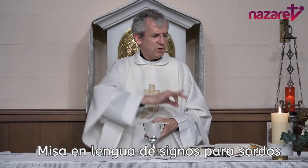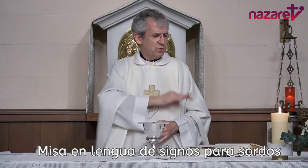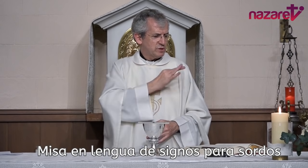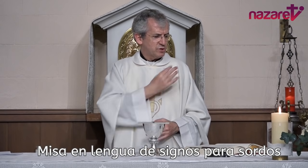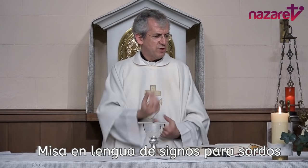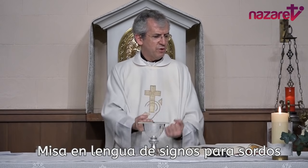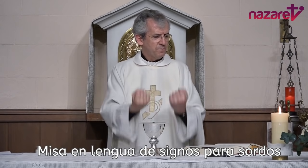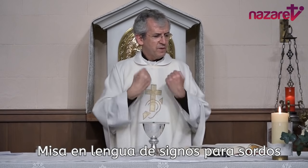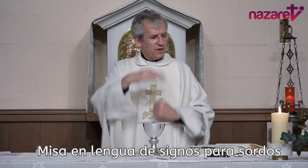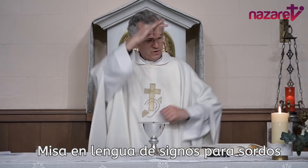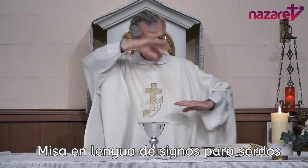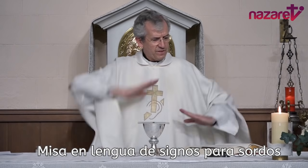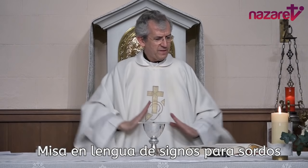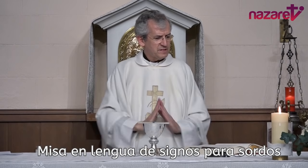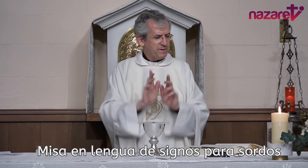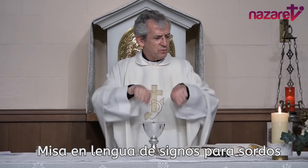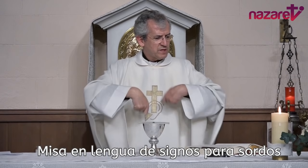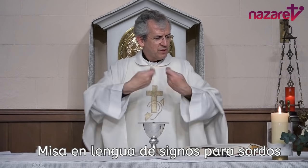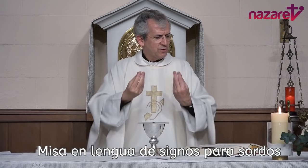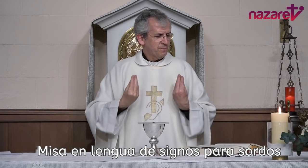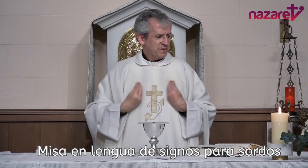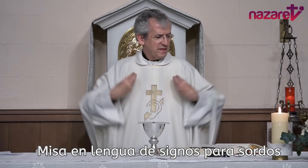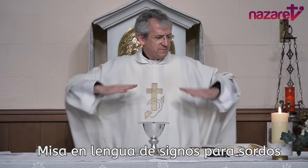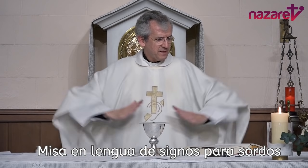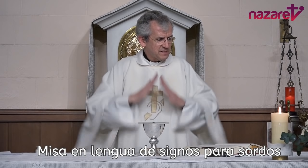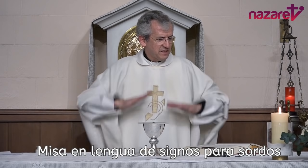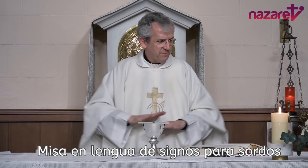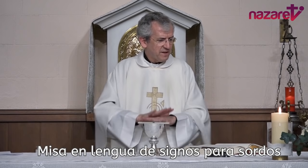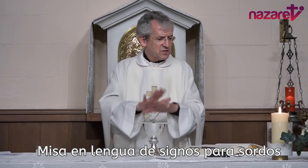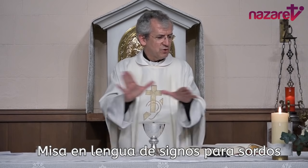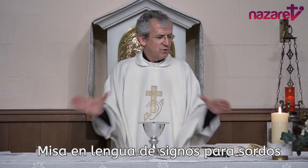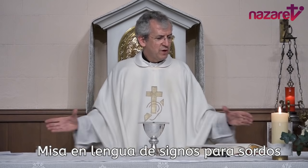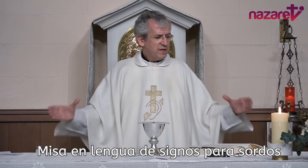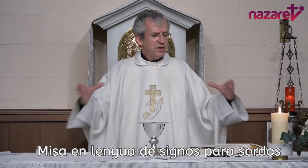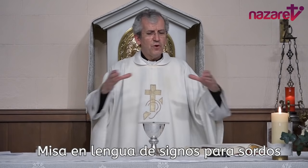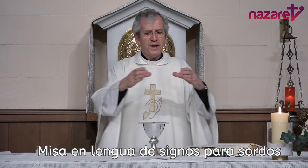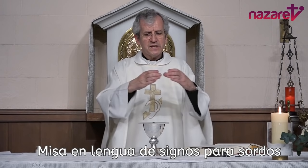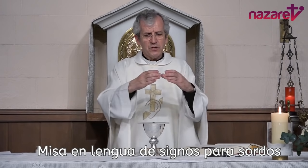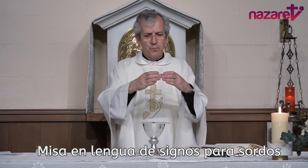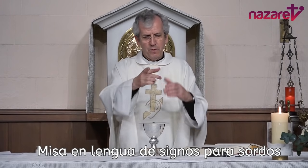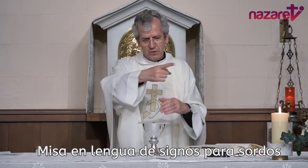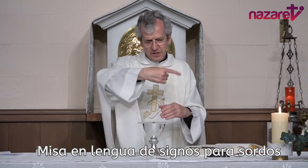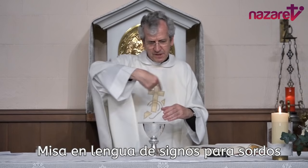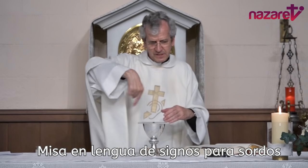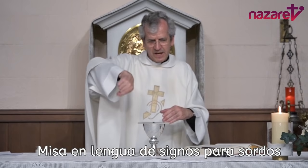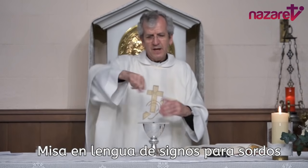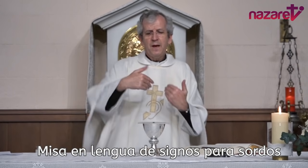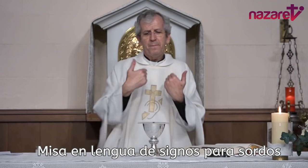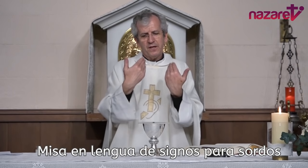Hijo nuestro Señor, y con la fuerza del Espíritu Santo, das vida y santificas todo, y congregas a tu pueblo sin cesar, para